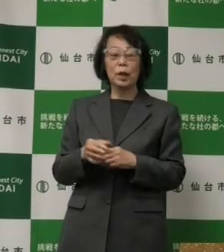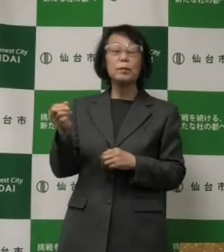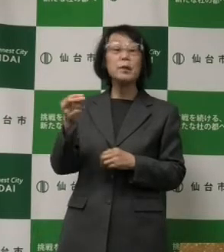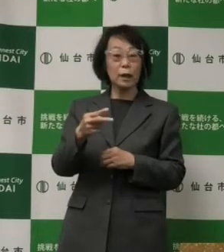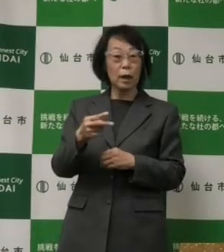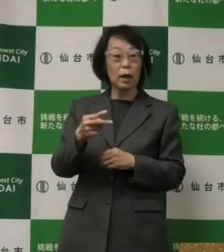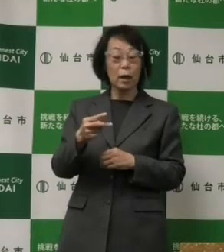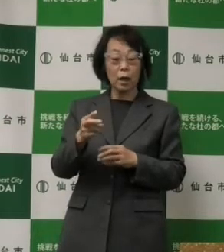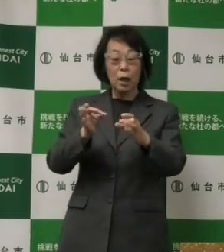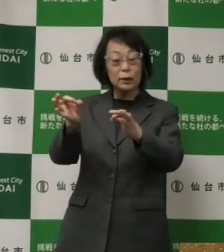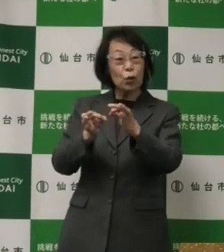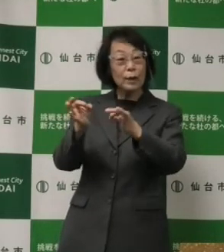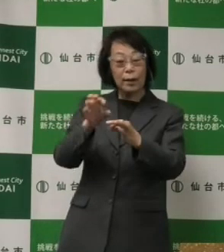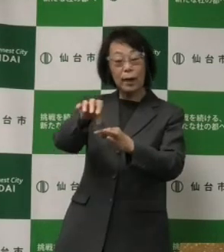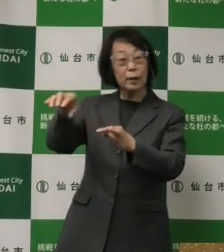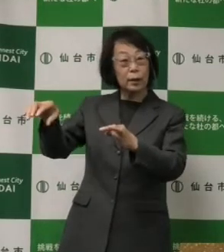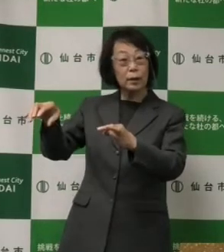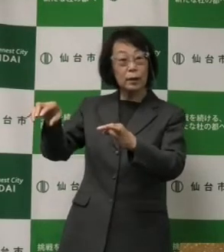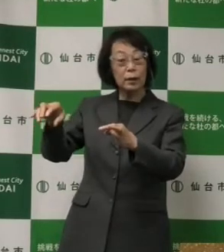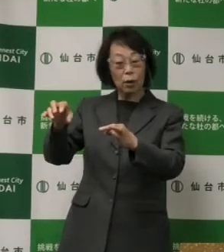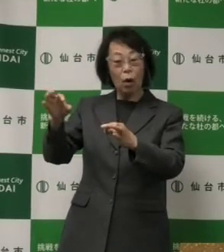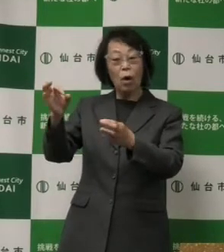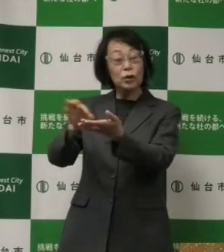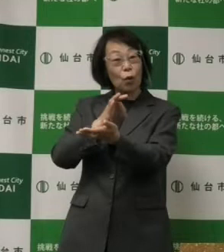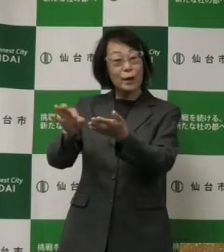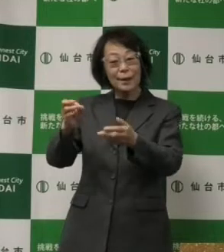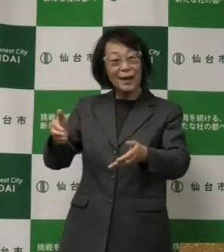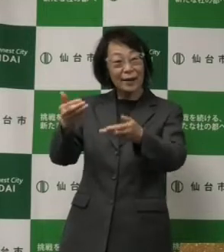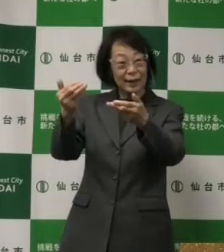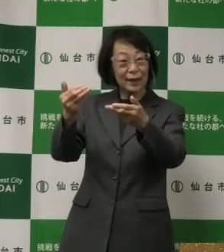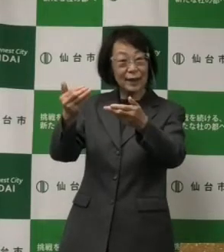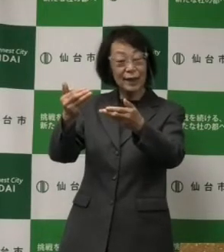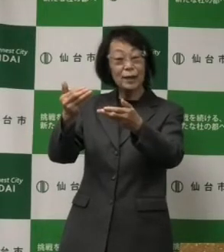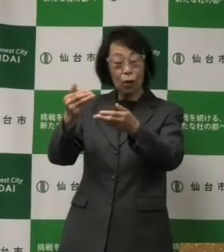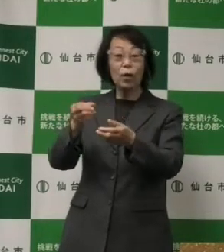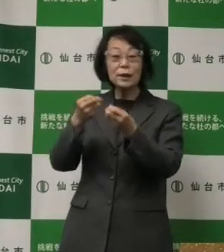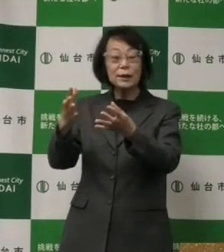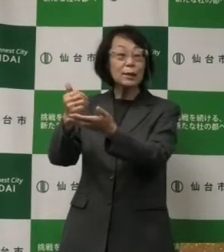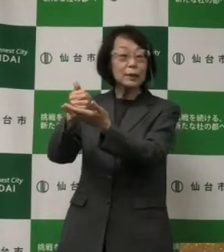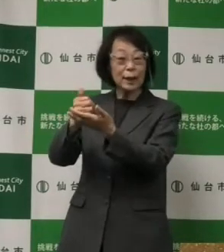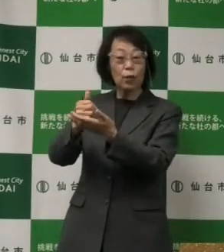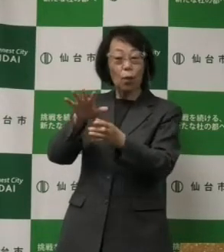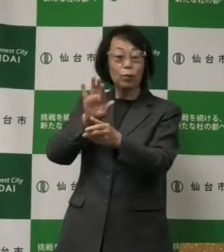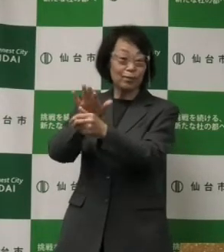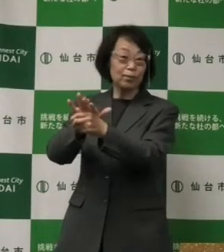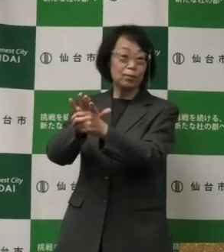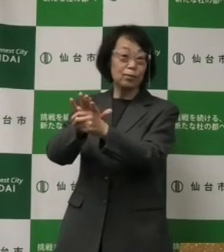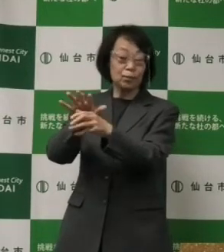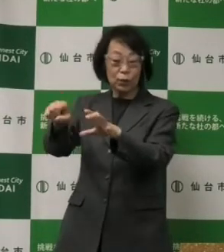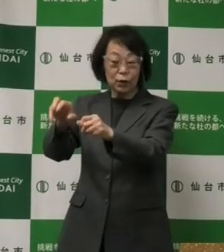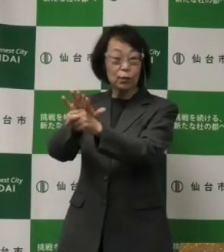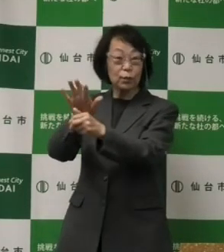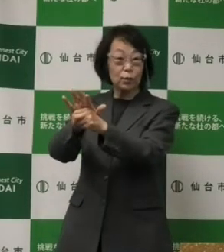また、商店街等消費喚起促進事業費の追加といたしまして、商店街等の